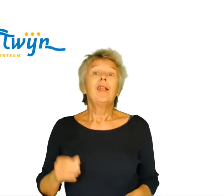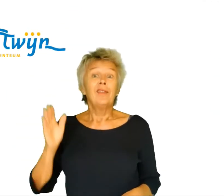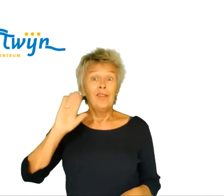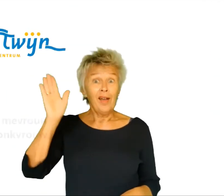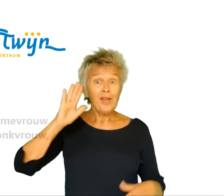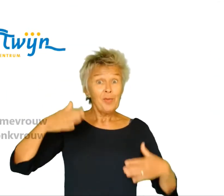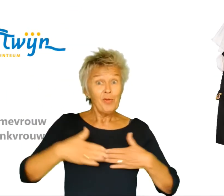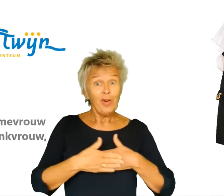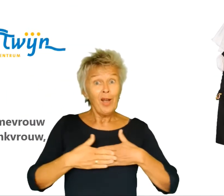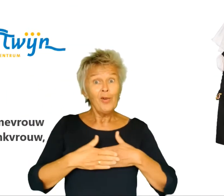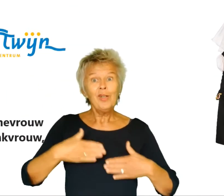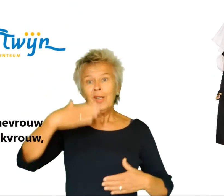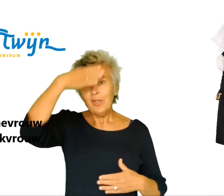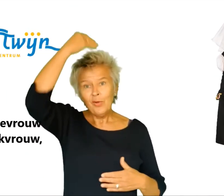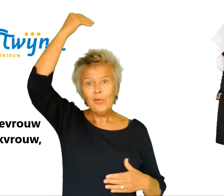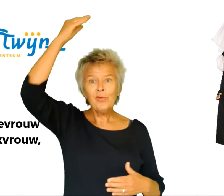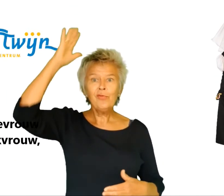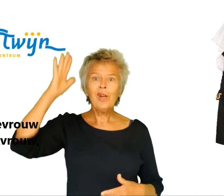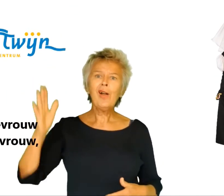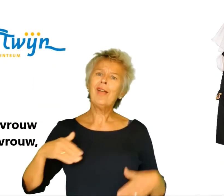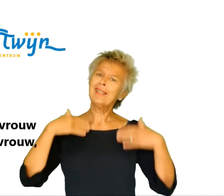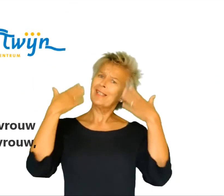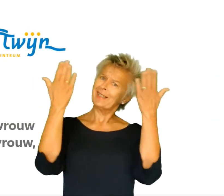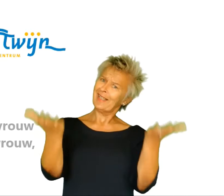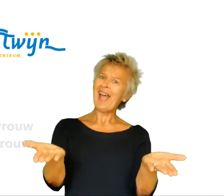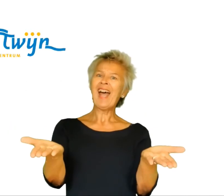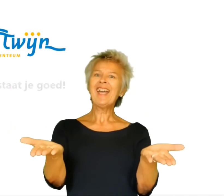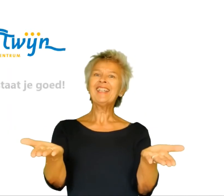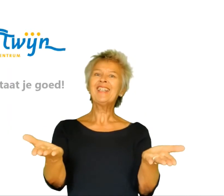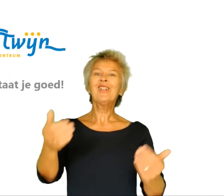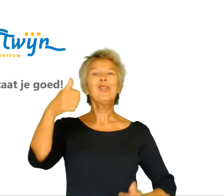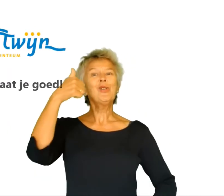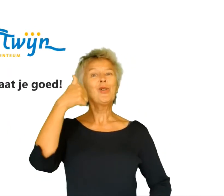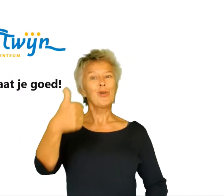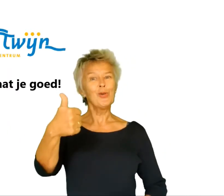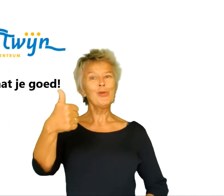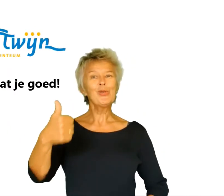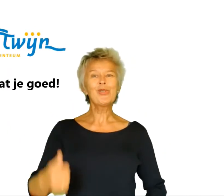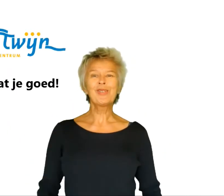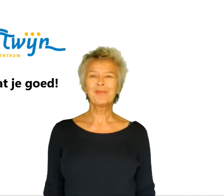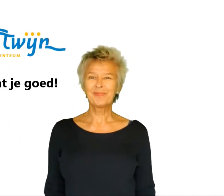Dag mevrouw de jonkvrouw, het staat je goed.